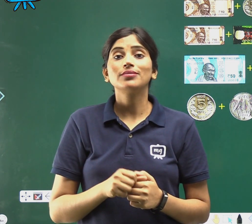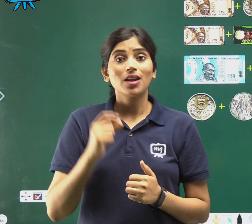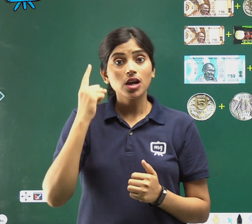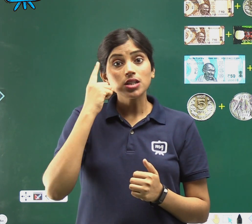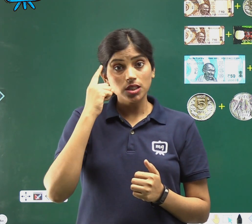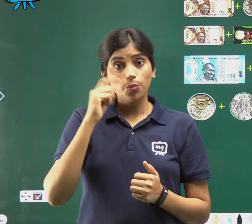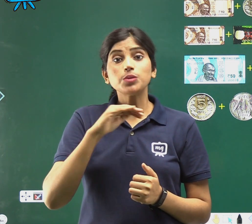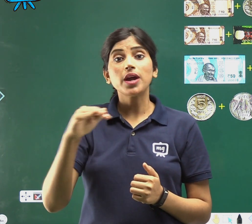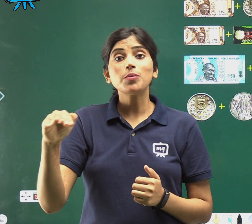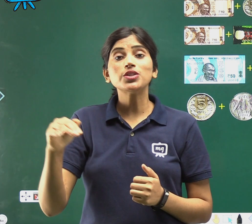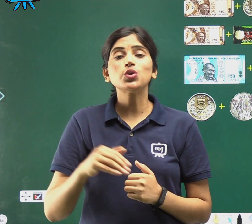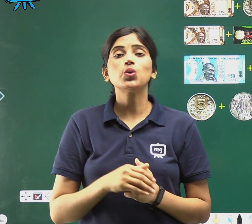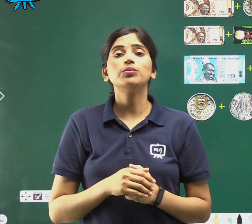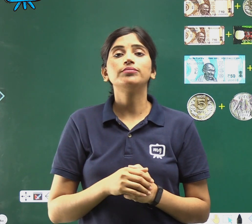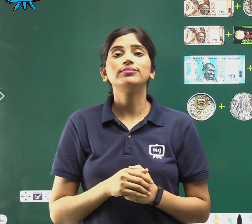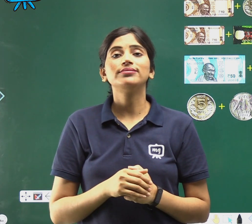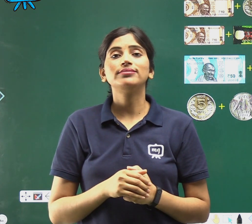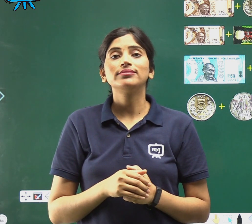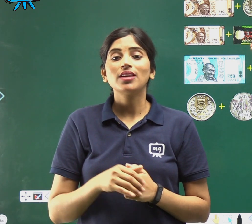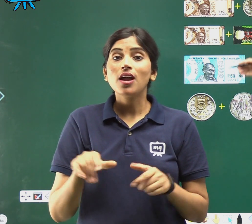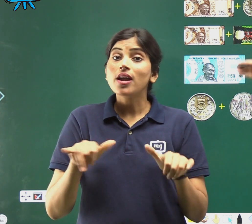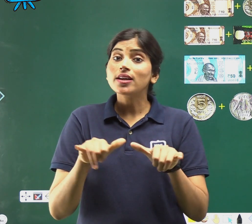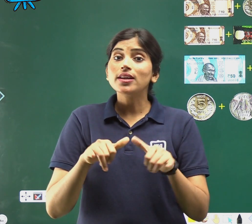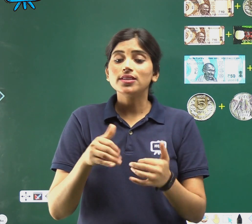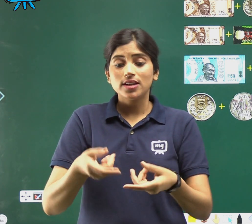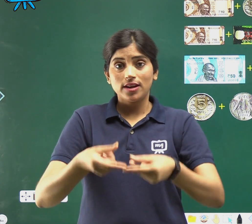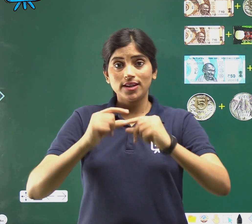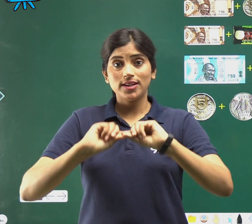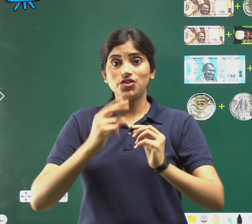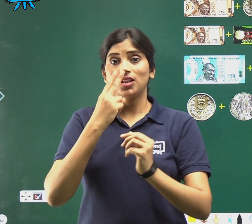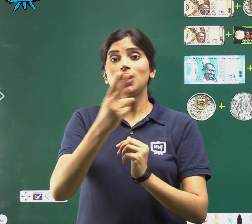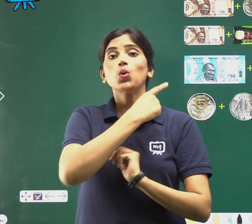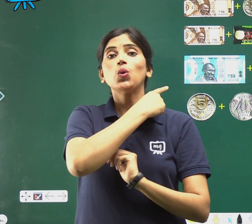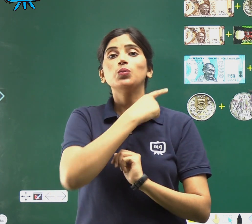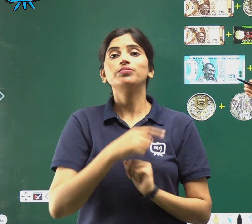समझ में आया बच्चों? इसी तरह से नीचे देखो।